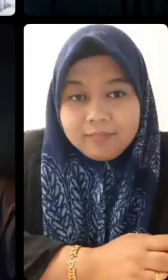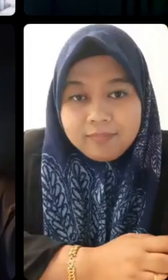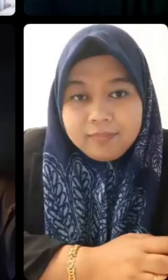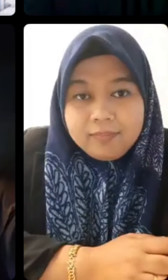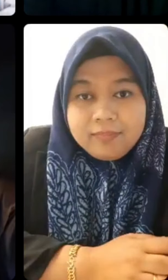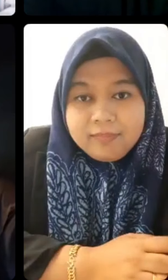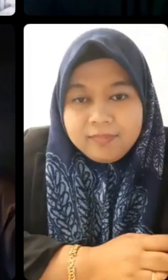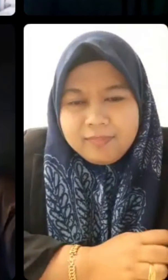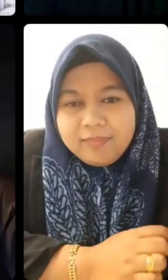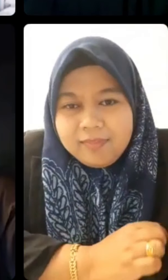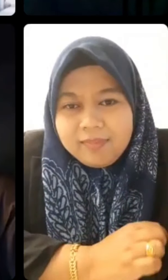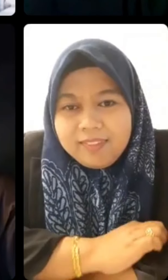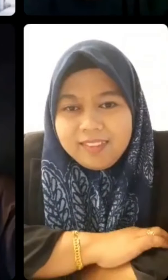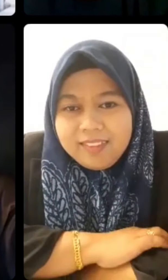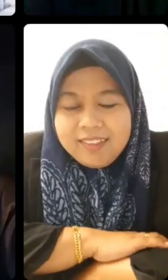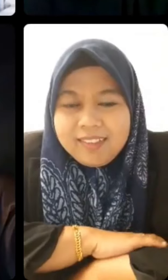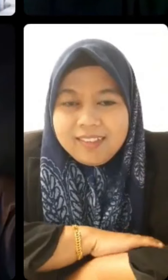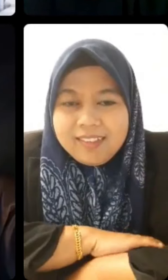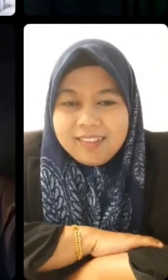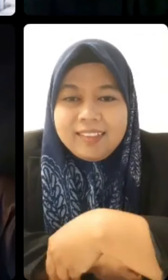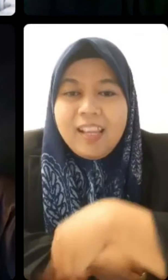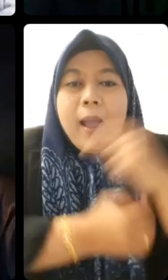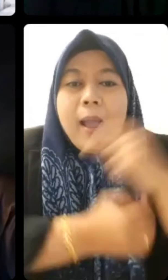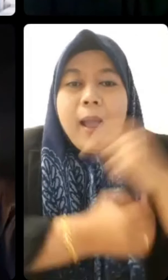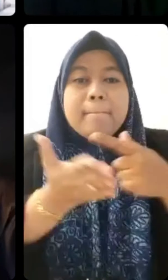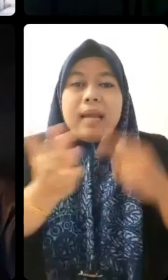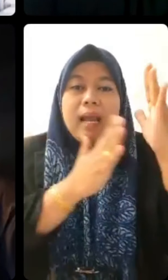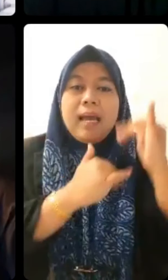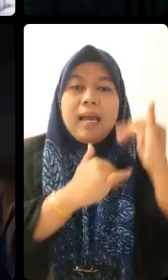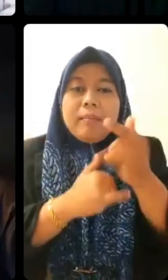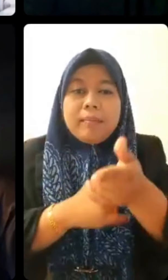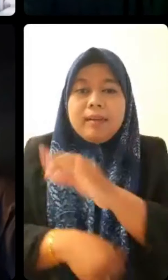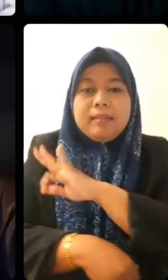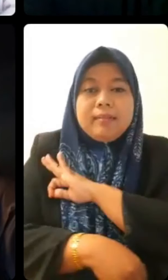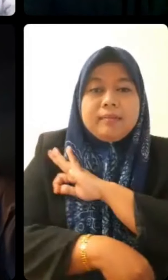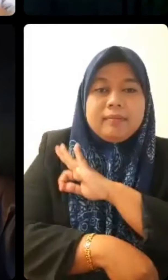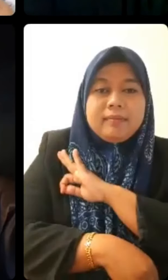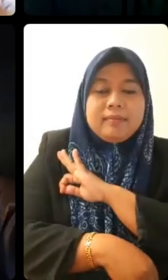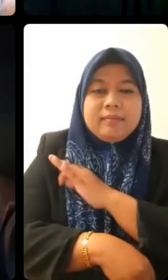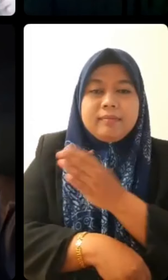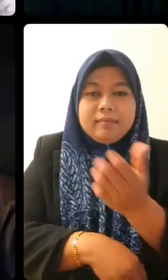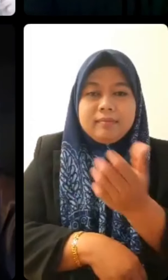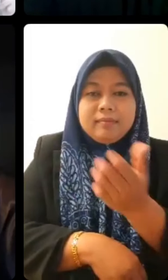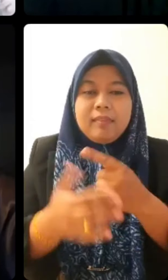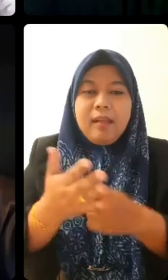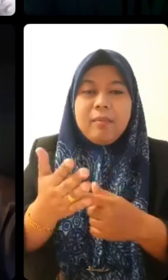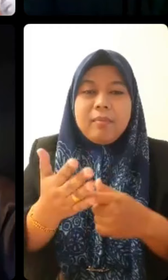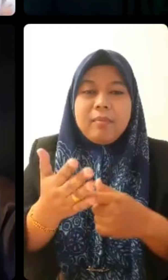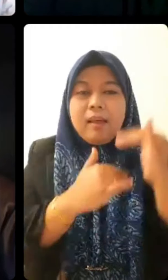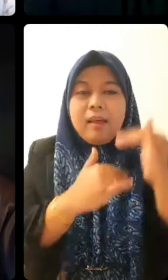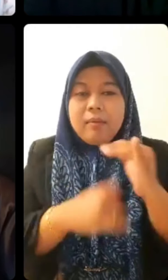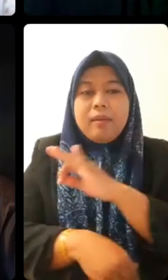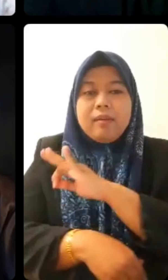Okey, soalan saya harapan jadi apakah harapan Cik Anis yang Cik Anis ingin sampaikan